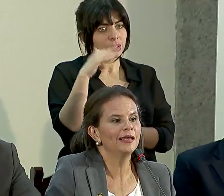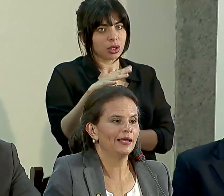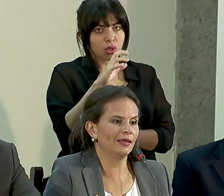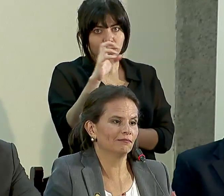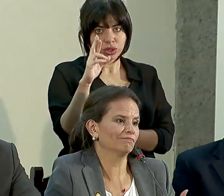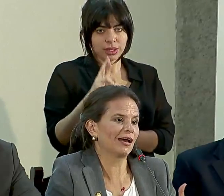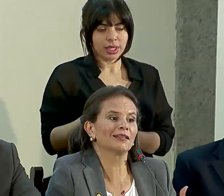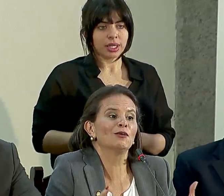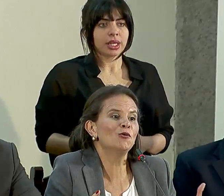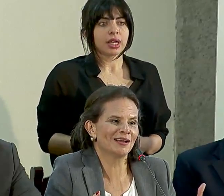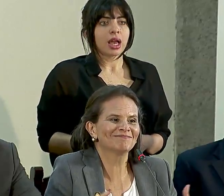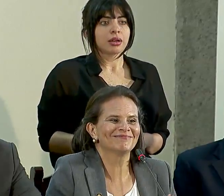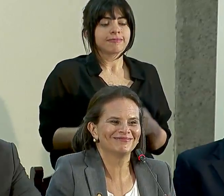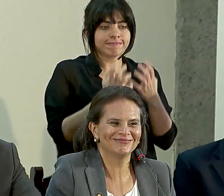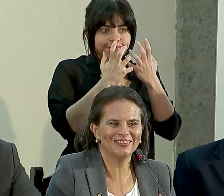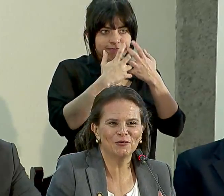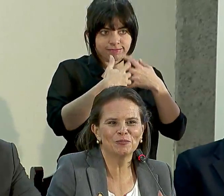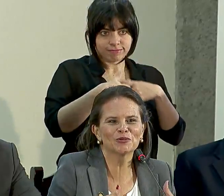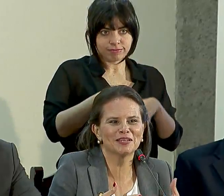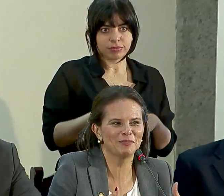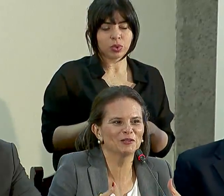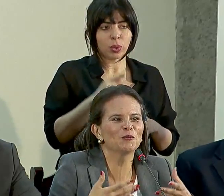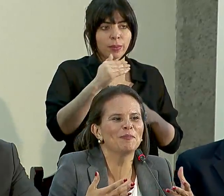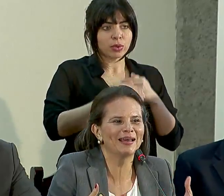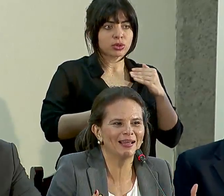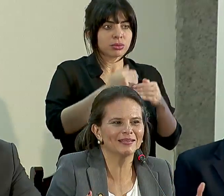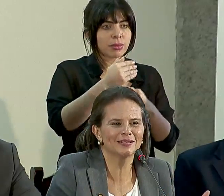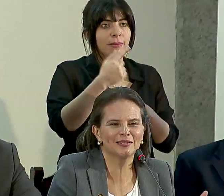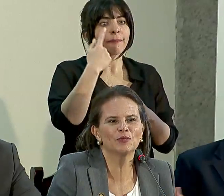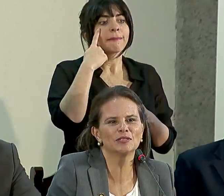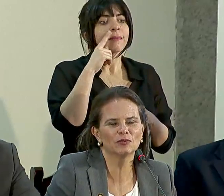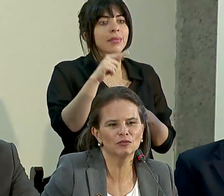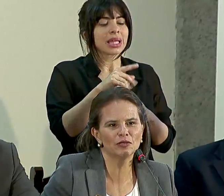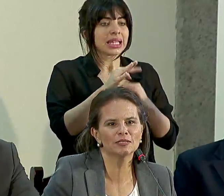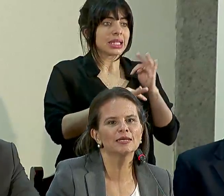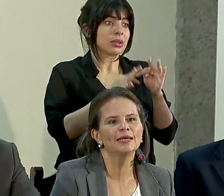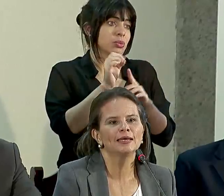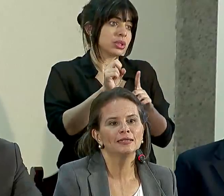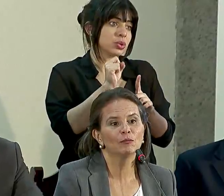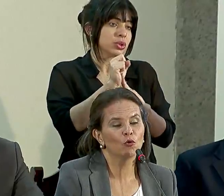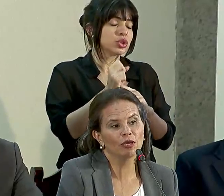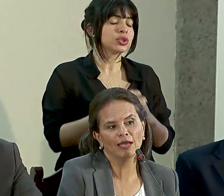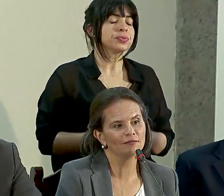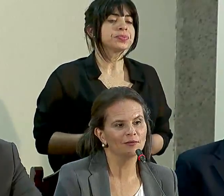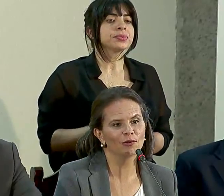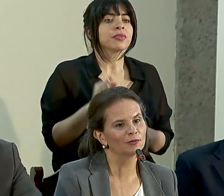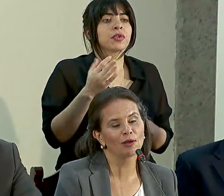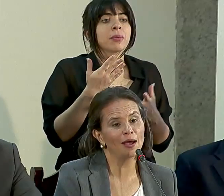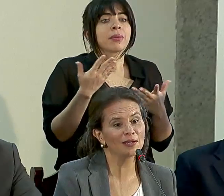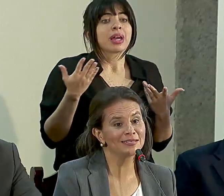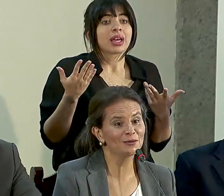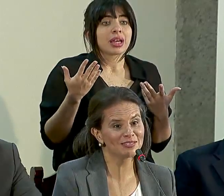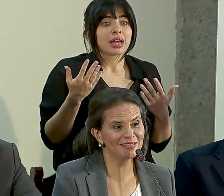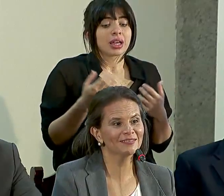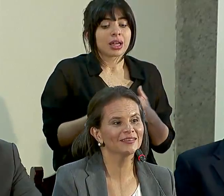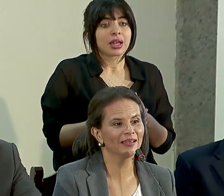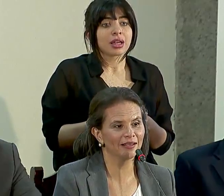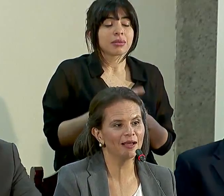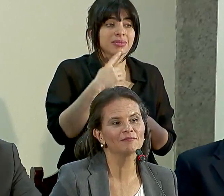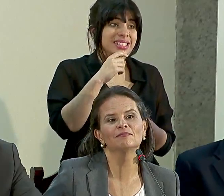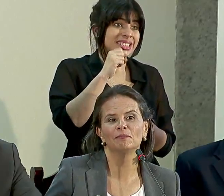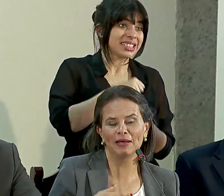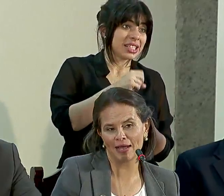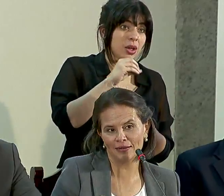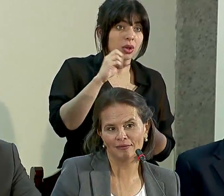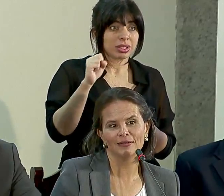costarricense articula un procedimiento para este tipo de situaciones. De modo que lo que tocaba sí o sí